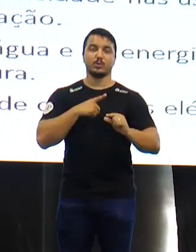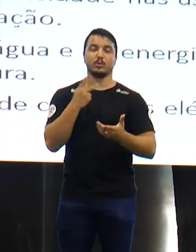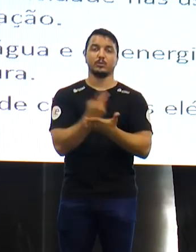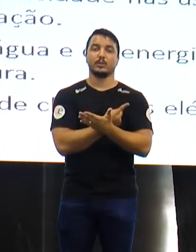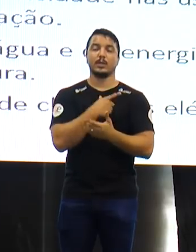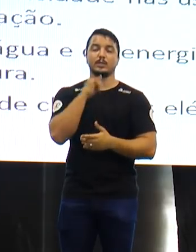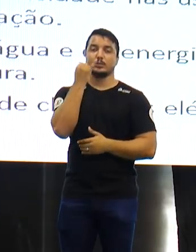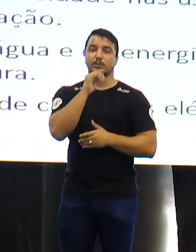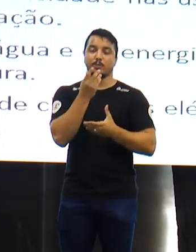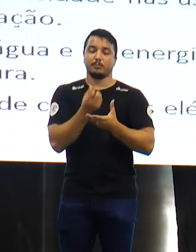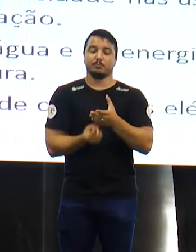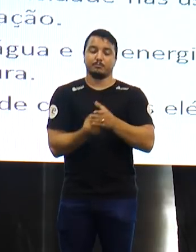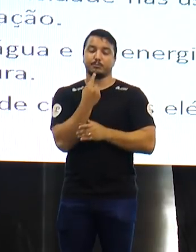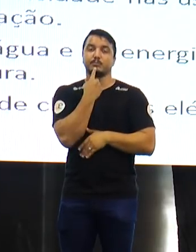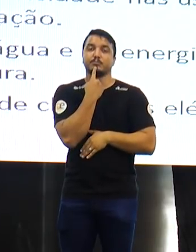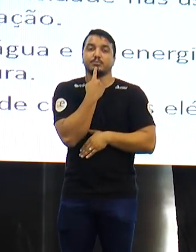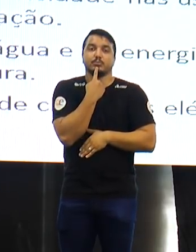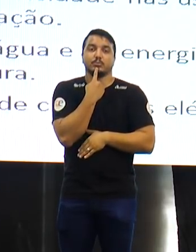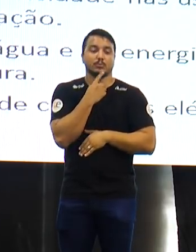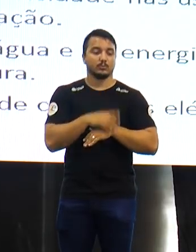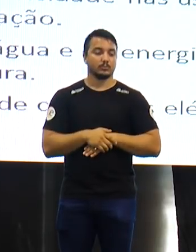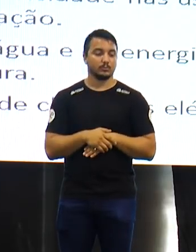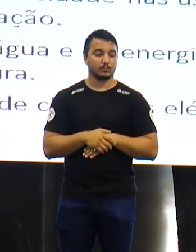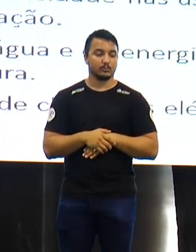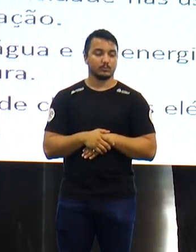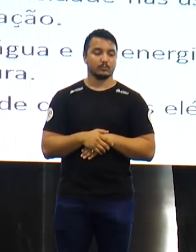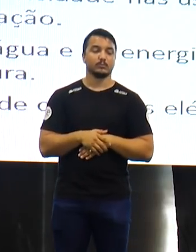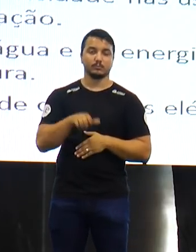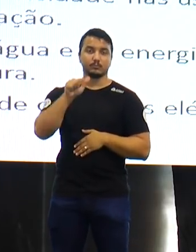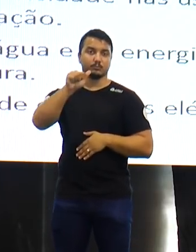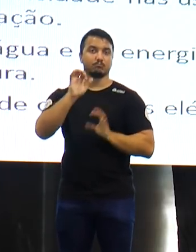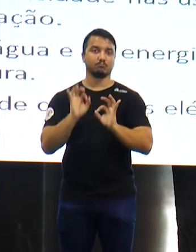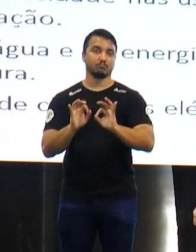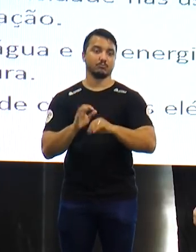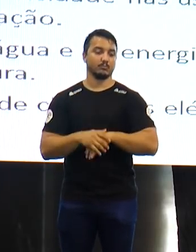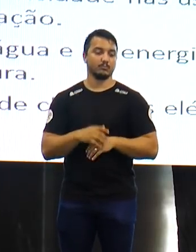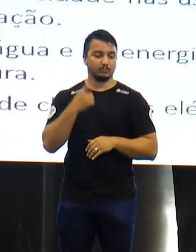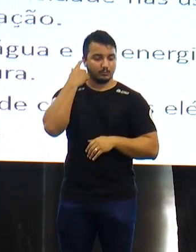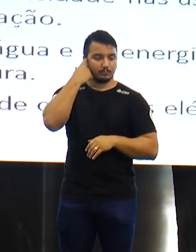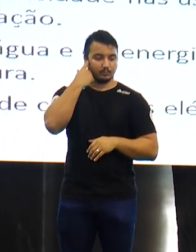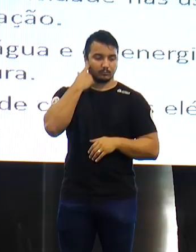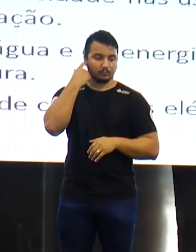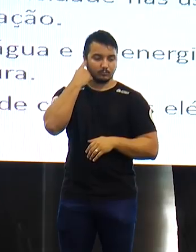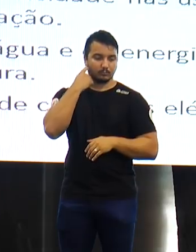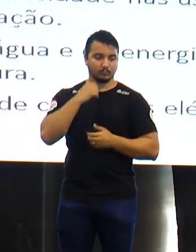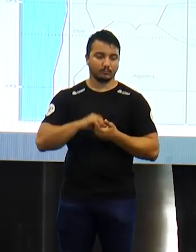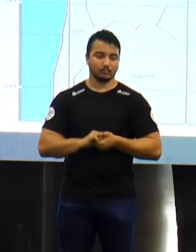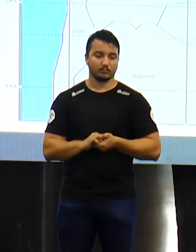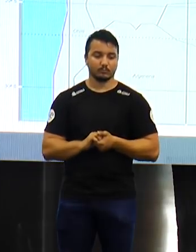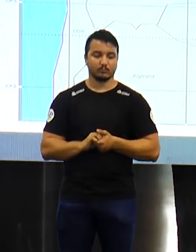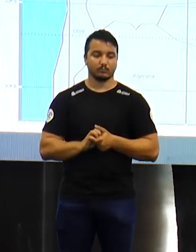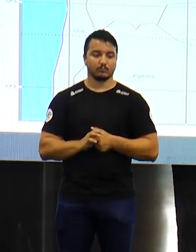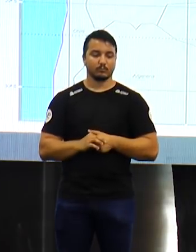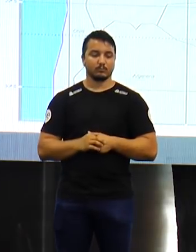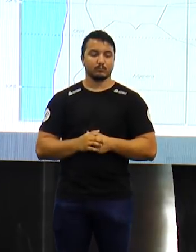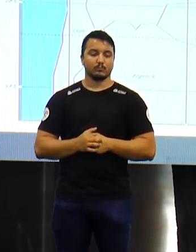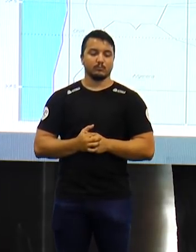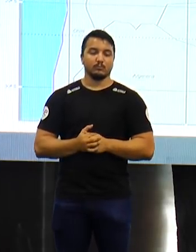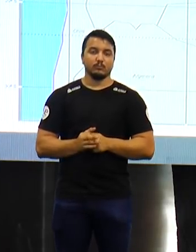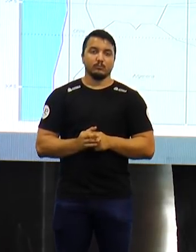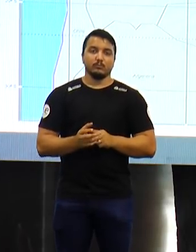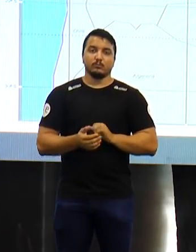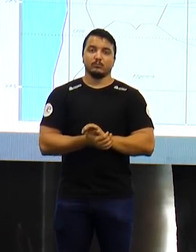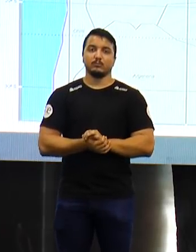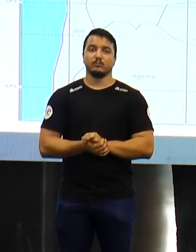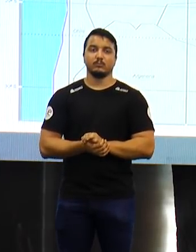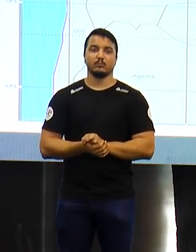geração de energia. É isso? Então pode gabaritar a letra A. Letra A, vamos para um outro